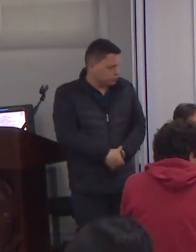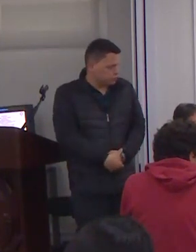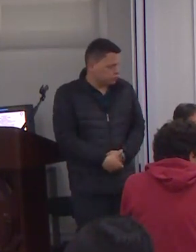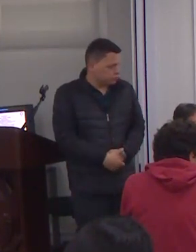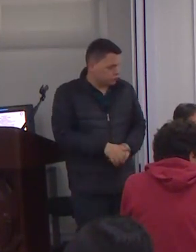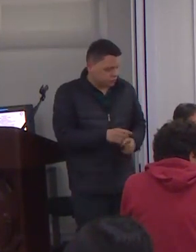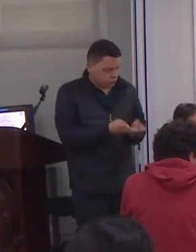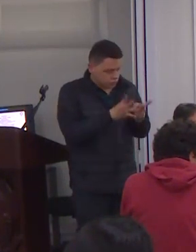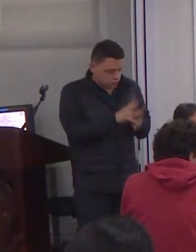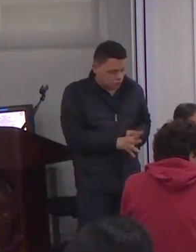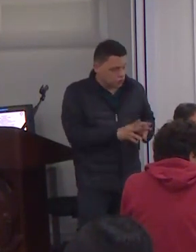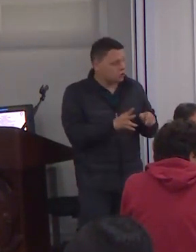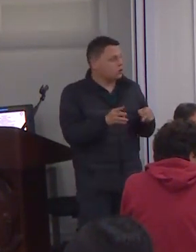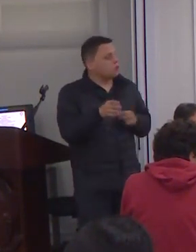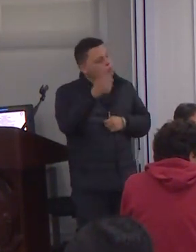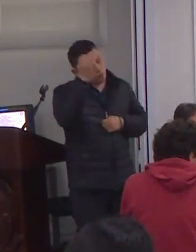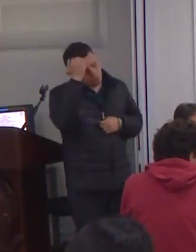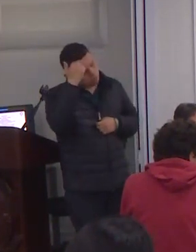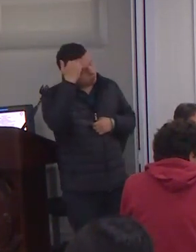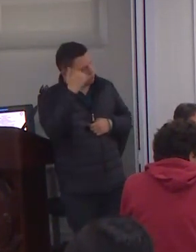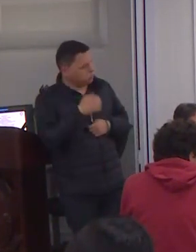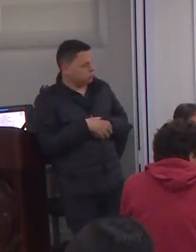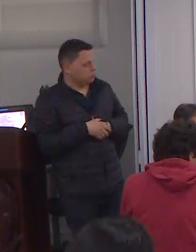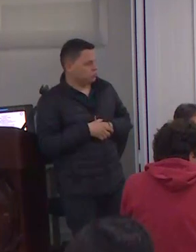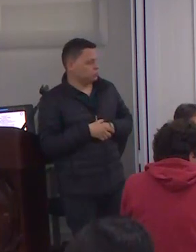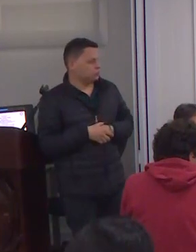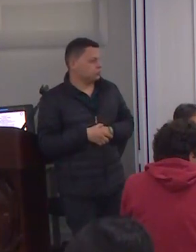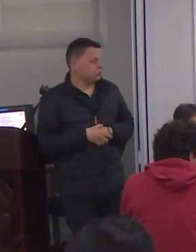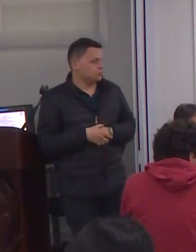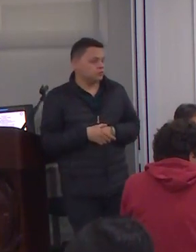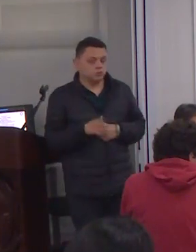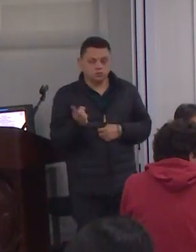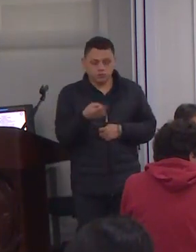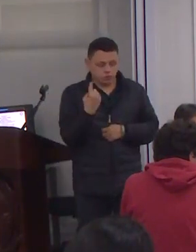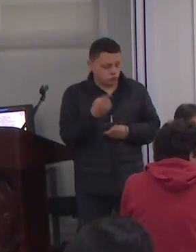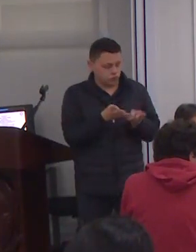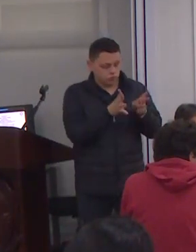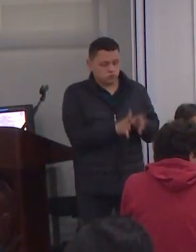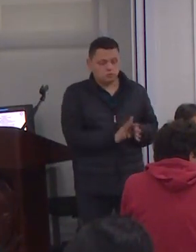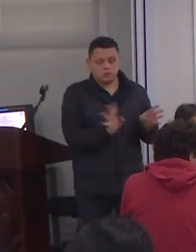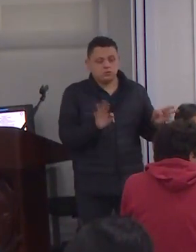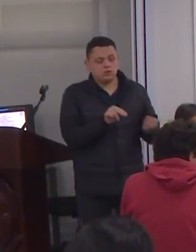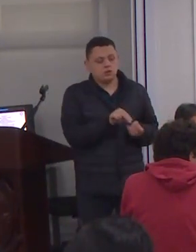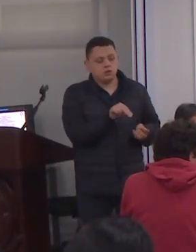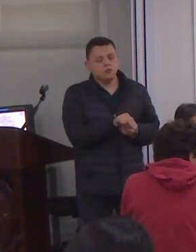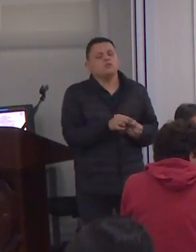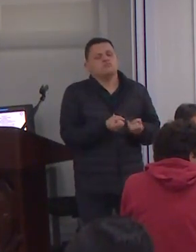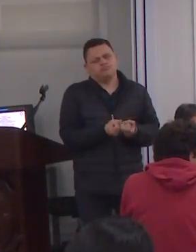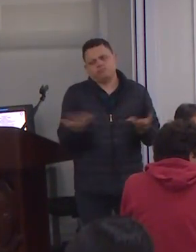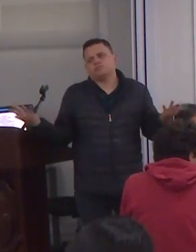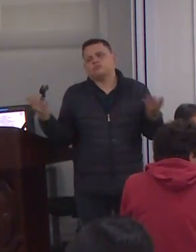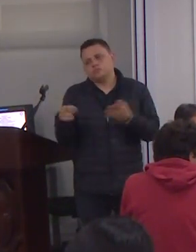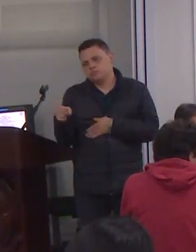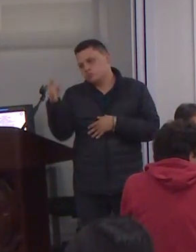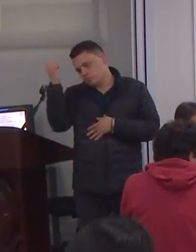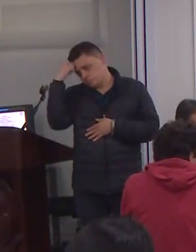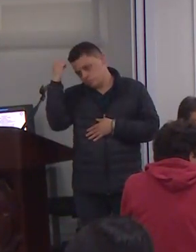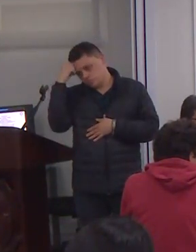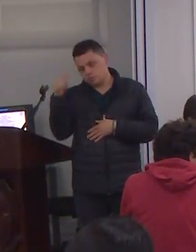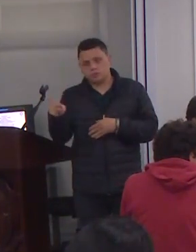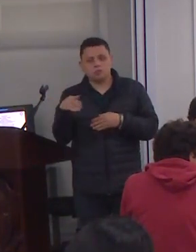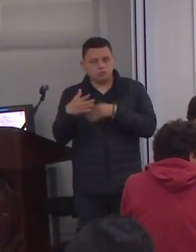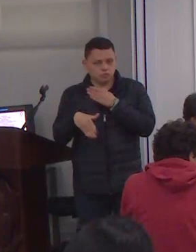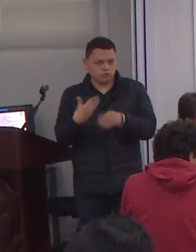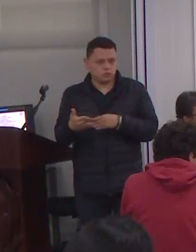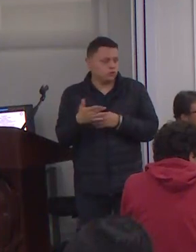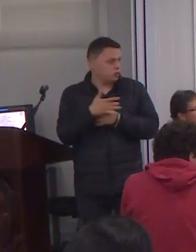estudiantes y docentes ojo porque aquí es importante no solamente a los estudiantes hay muchos docentes que también tienen procesos de salud